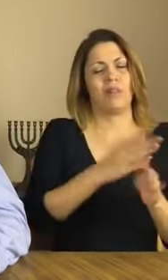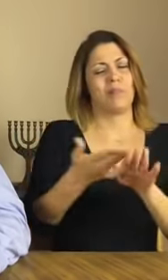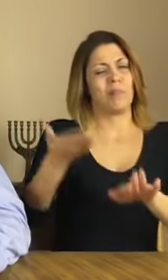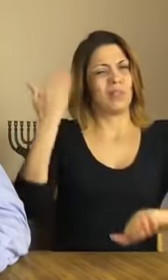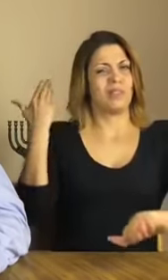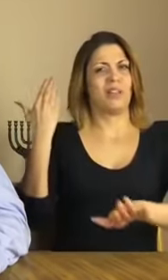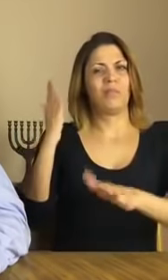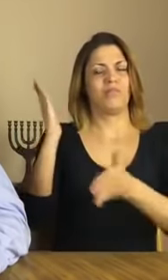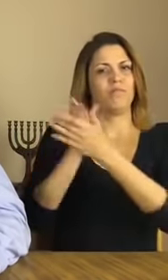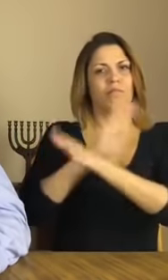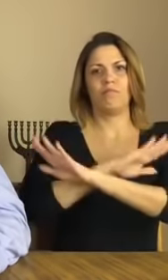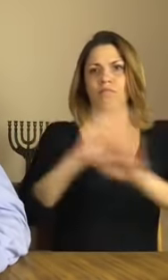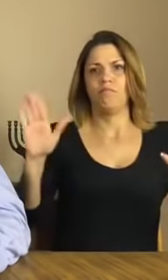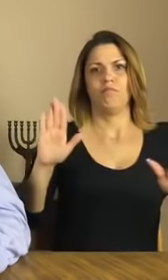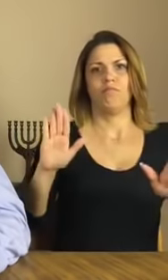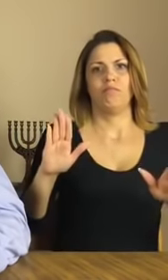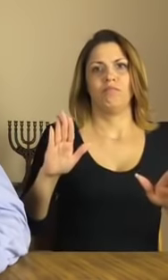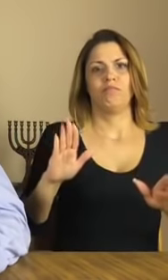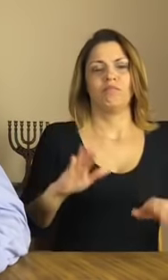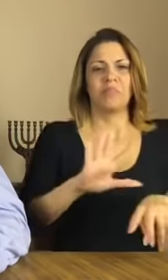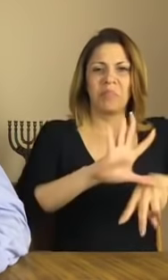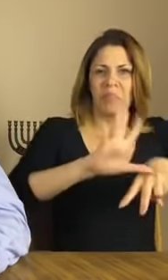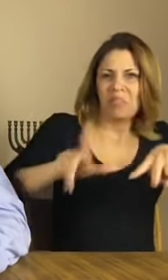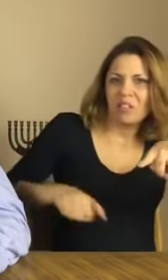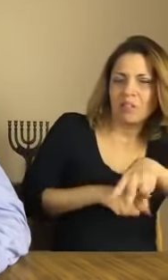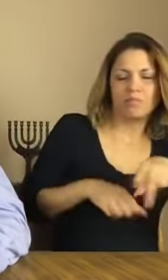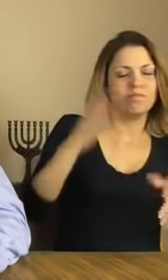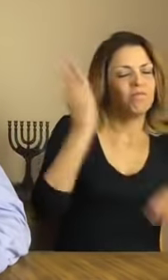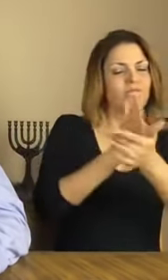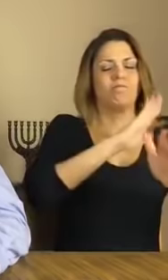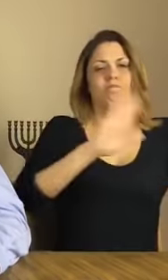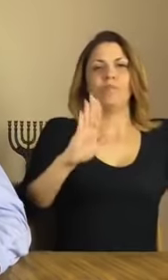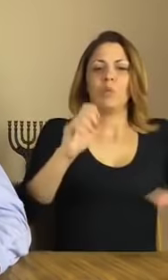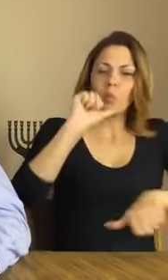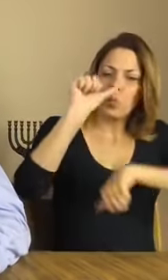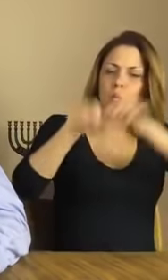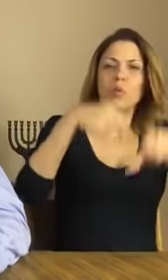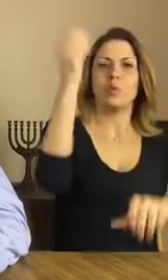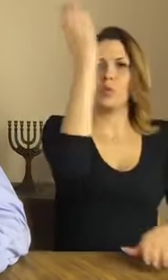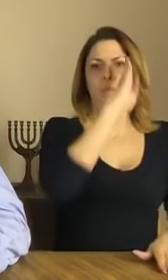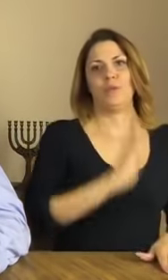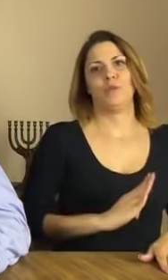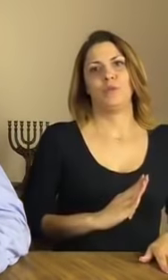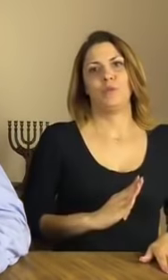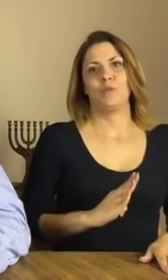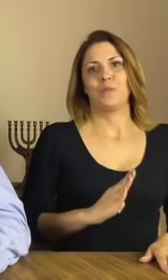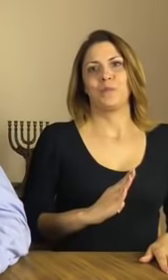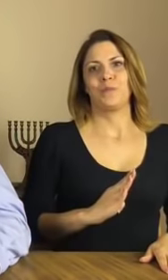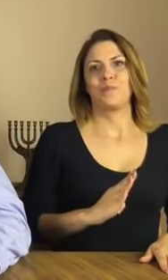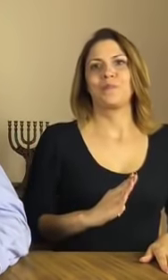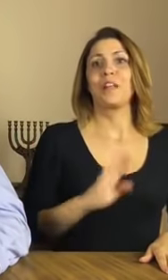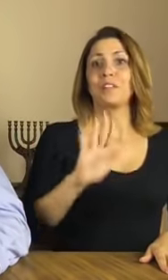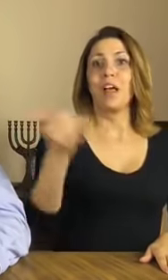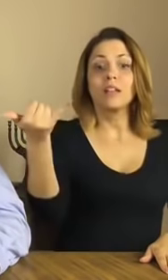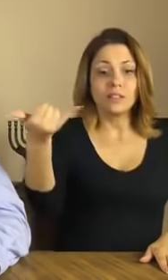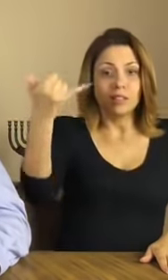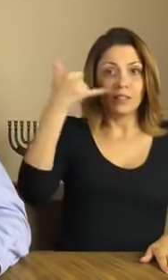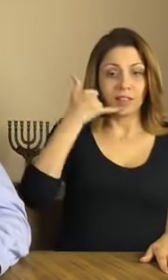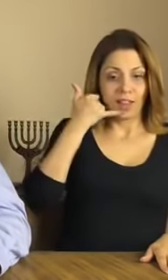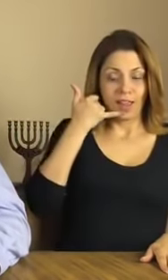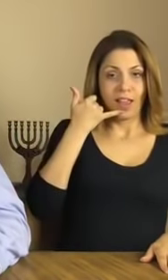somente dessa forma nós podemos sim resgatar o nosso brasil acabei de receber a ligação de